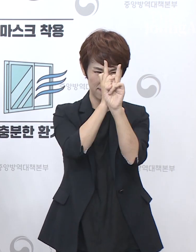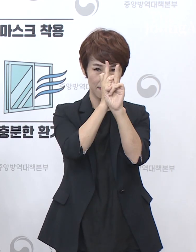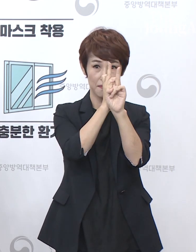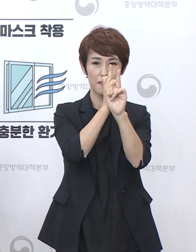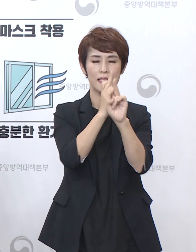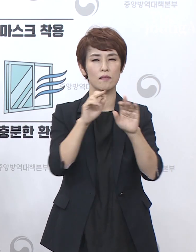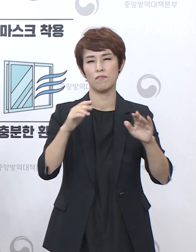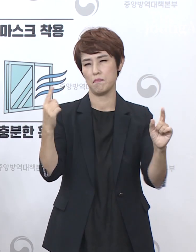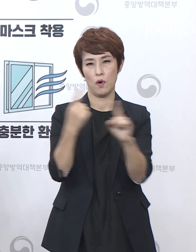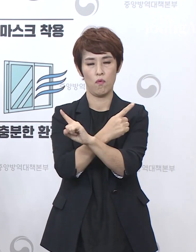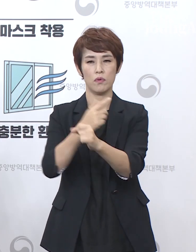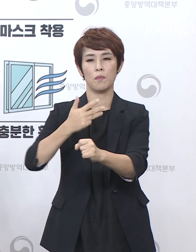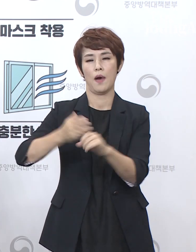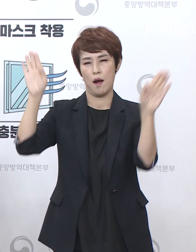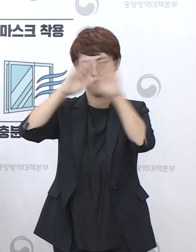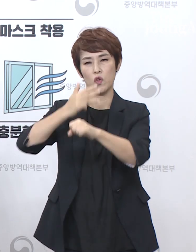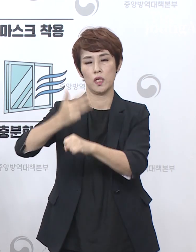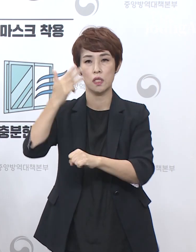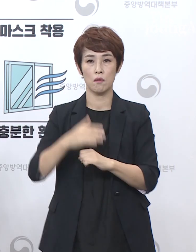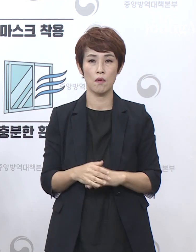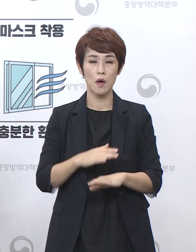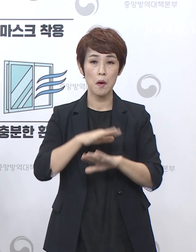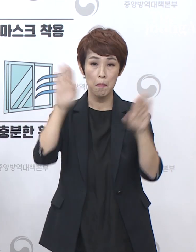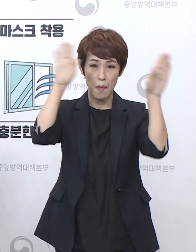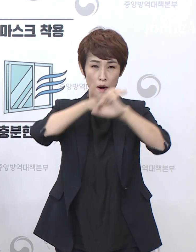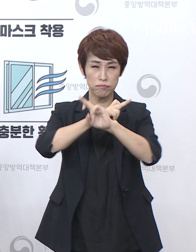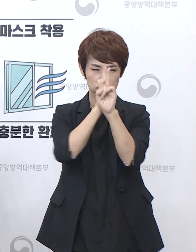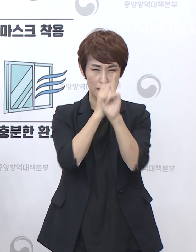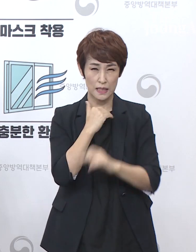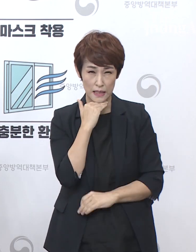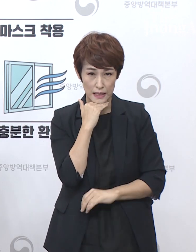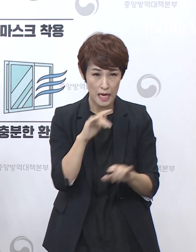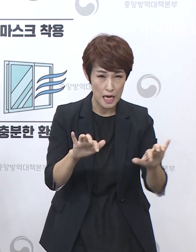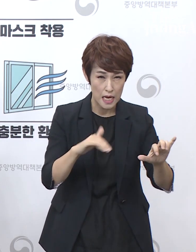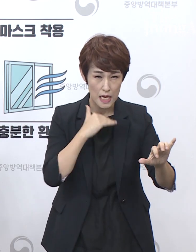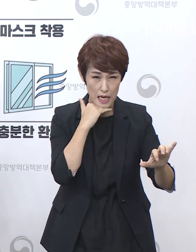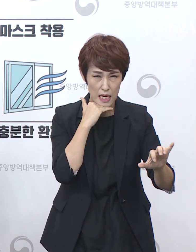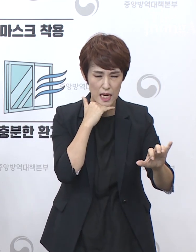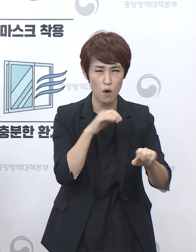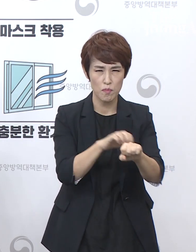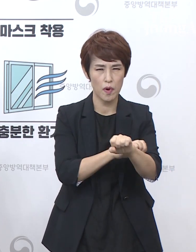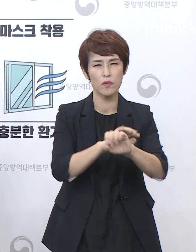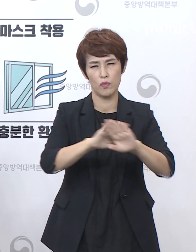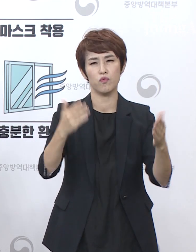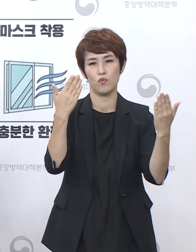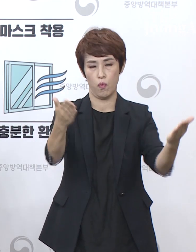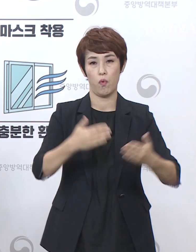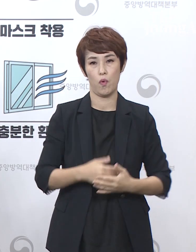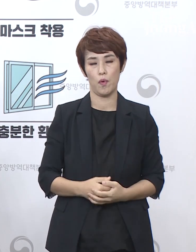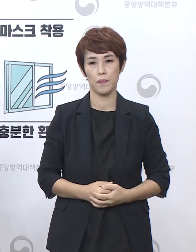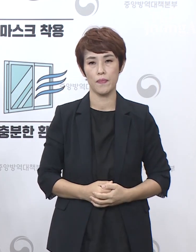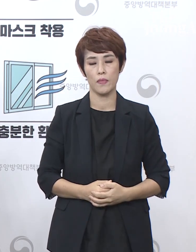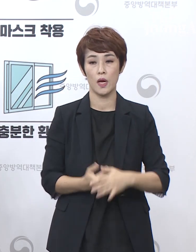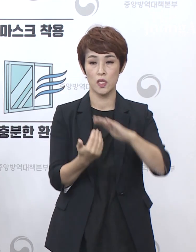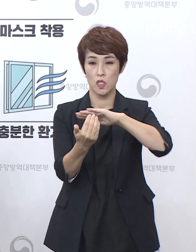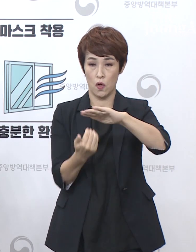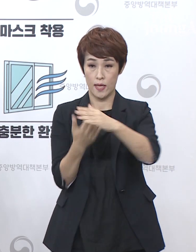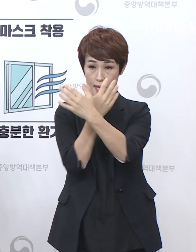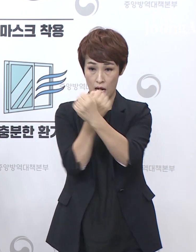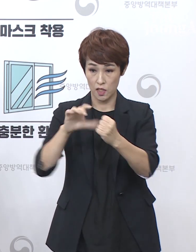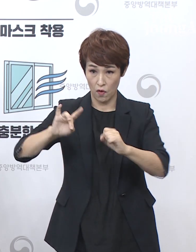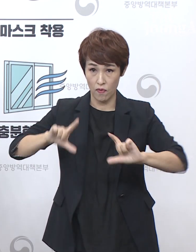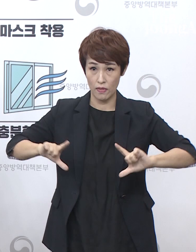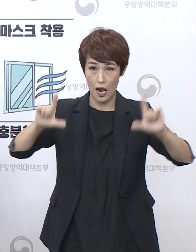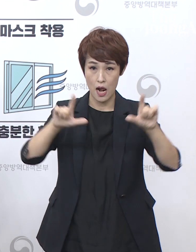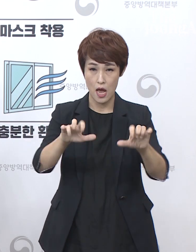20시로 조정하여 밤늦게까지 예약을 위해 기다려야 하는 불편함을 해소하고 사전 예약 첫날에